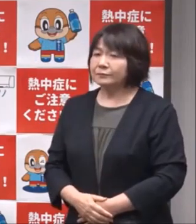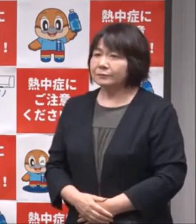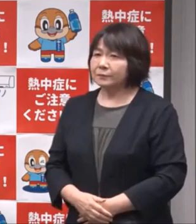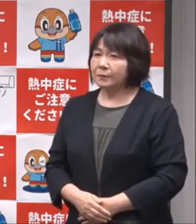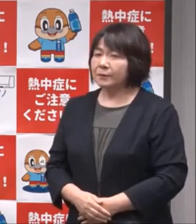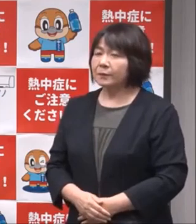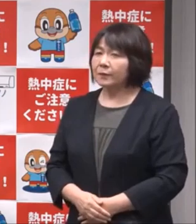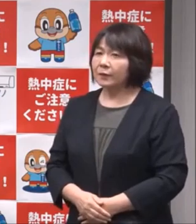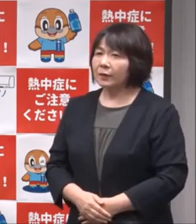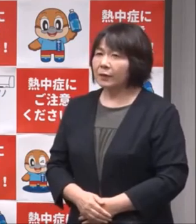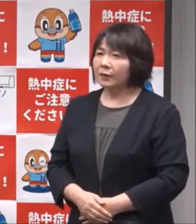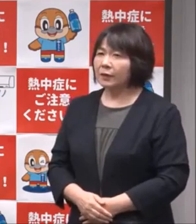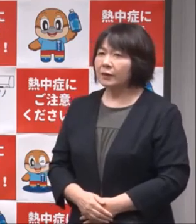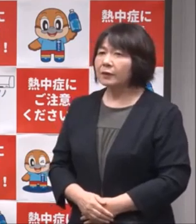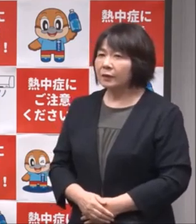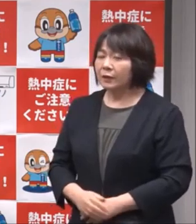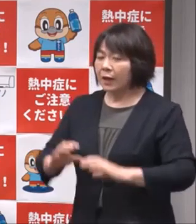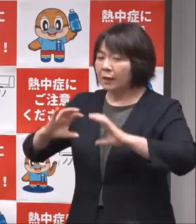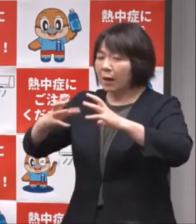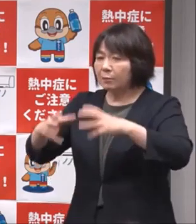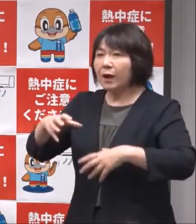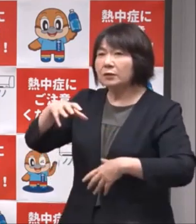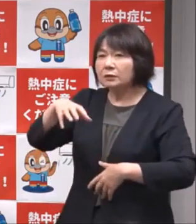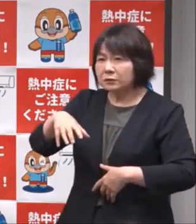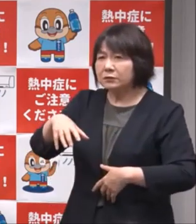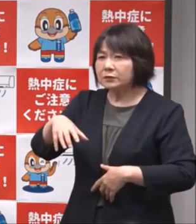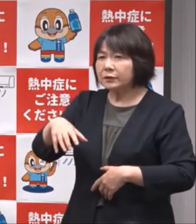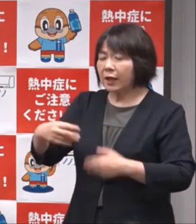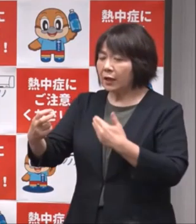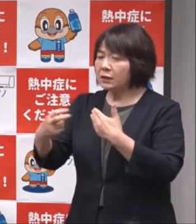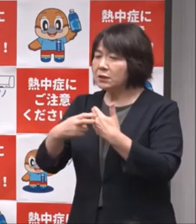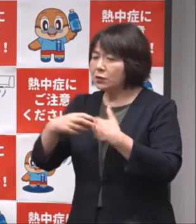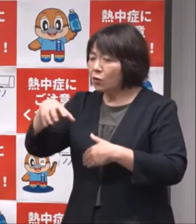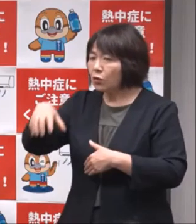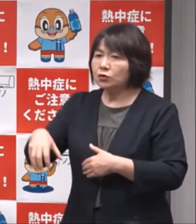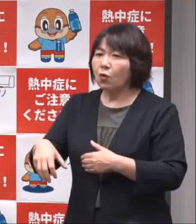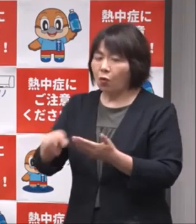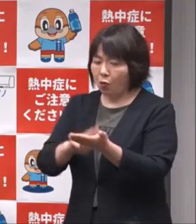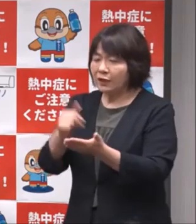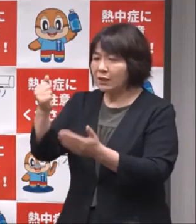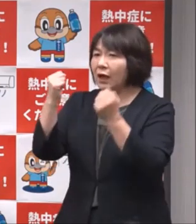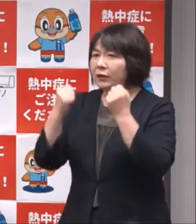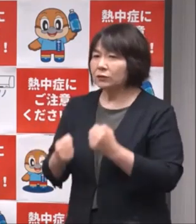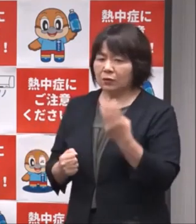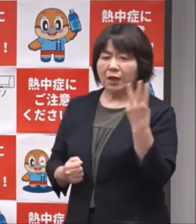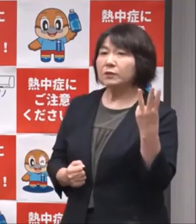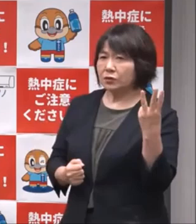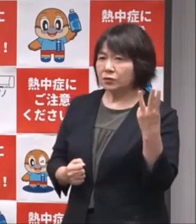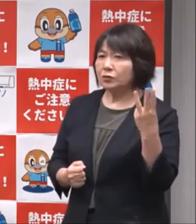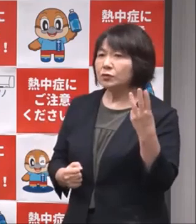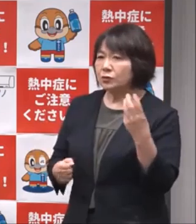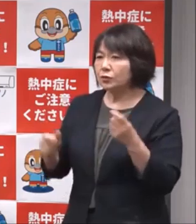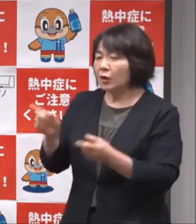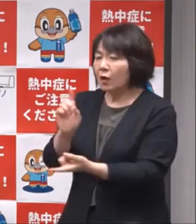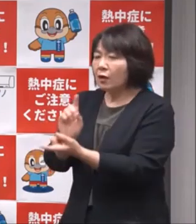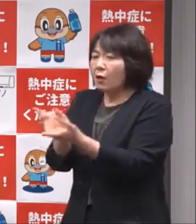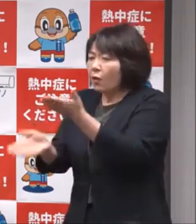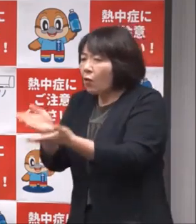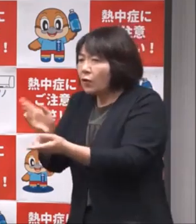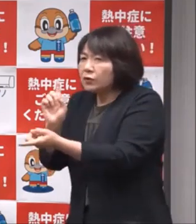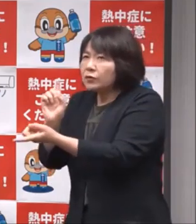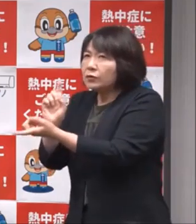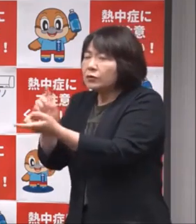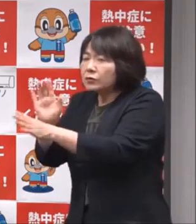して万博会場内に3つの診療所、お医者さんがいる3つの診療所と、5つの応急手当所、合計8